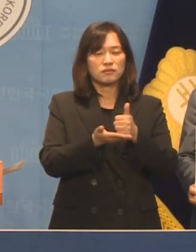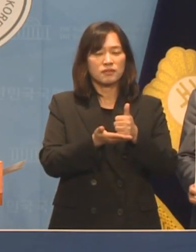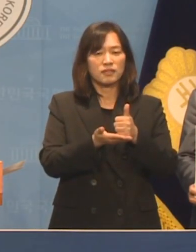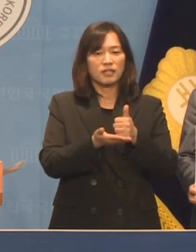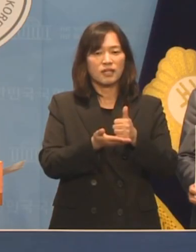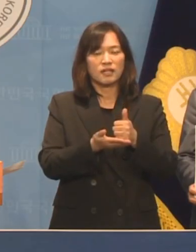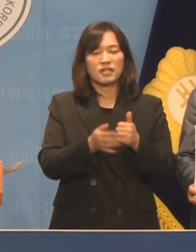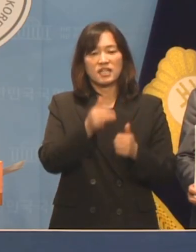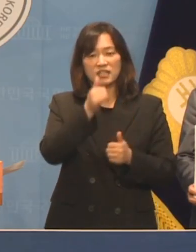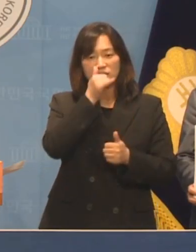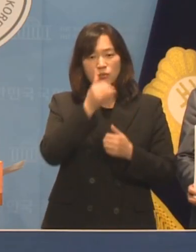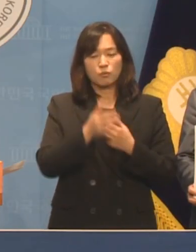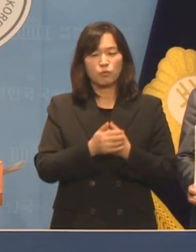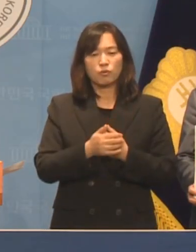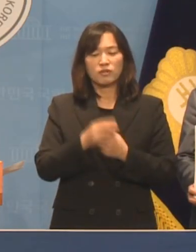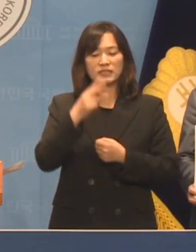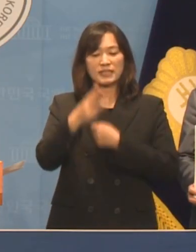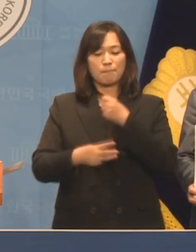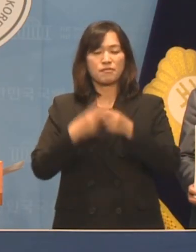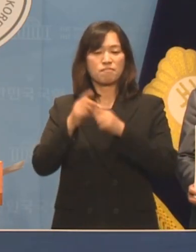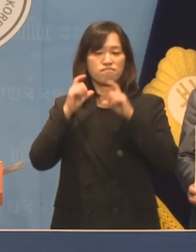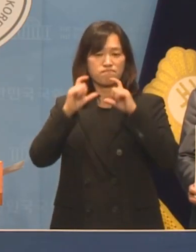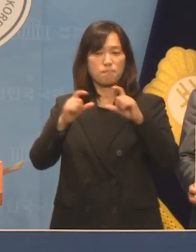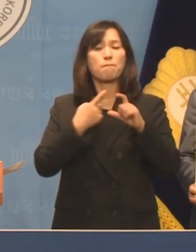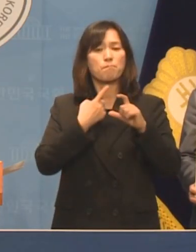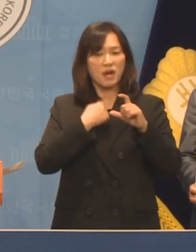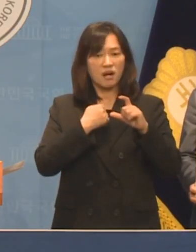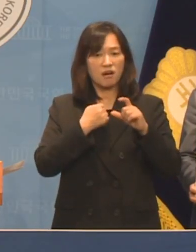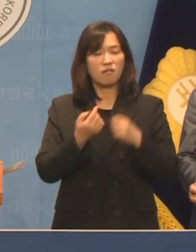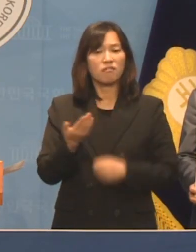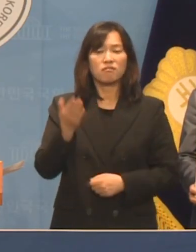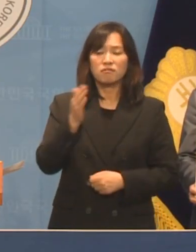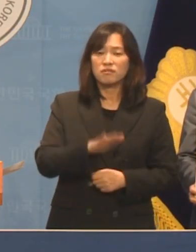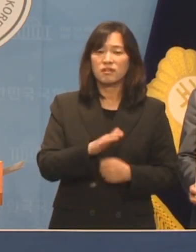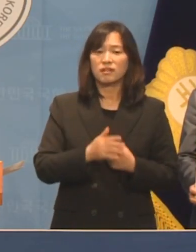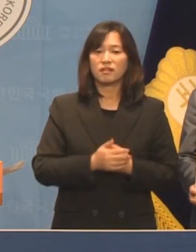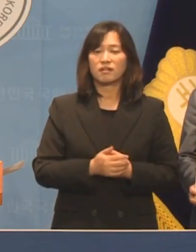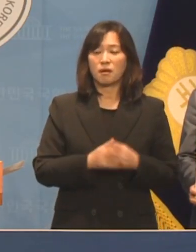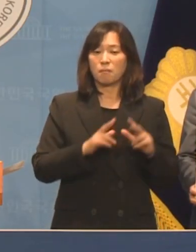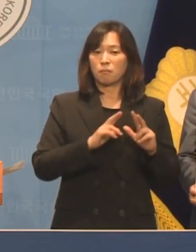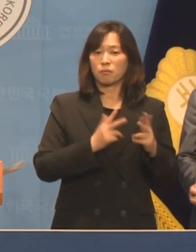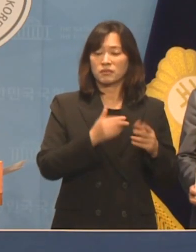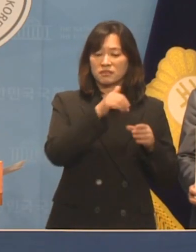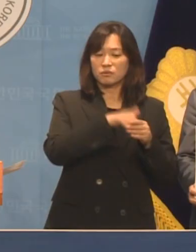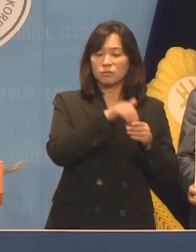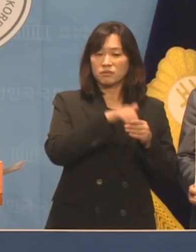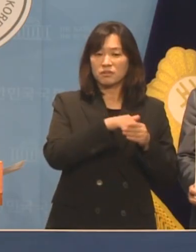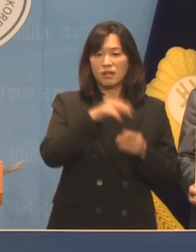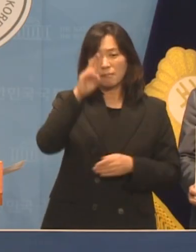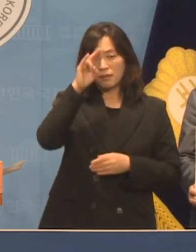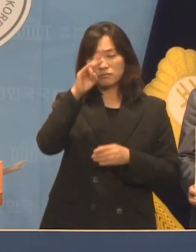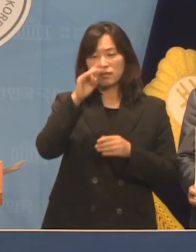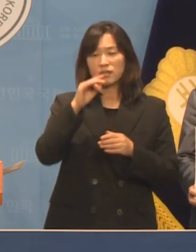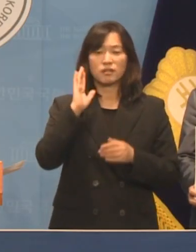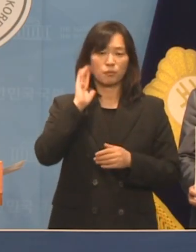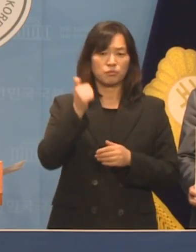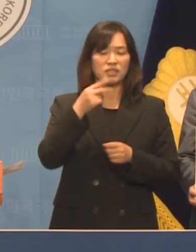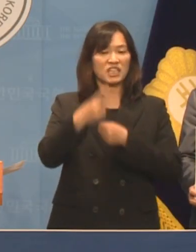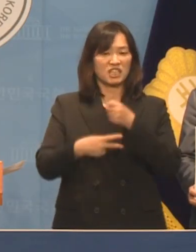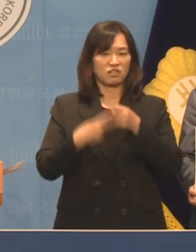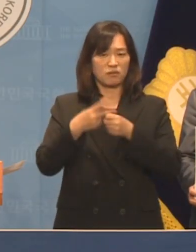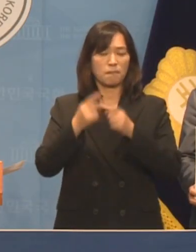있다고 구형 3년을 때렸습니다. 그런데 정작 선고에서 박근혜 대통령은